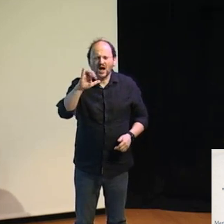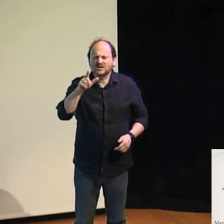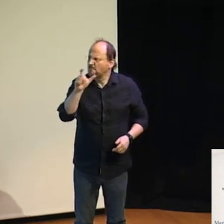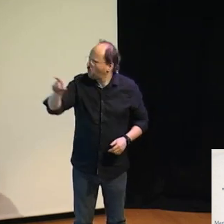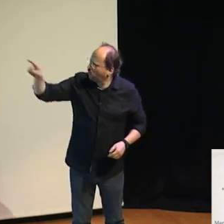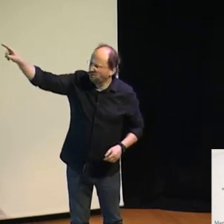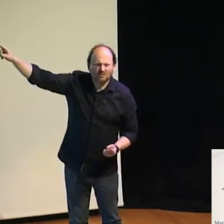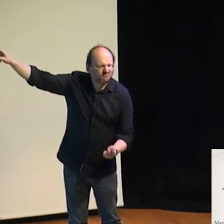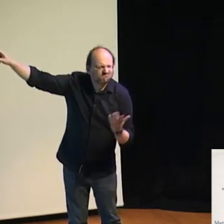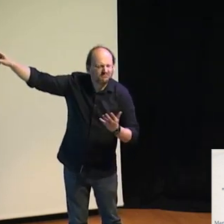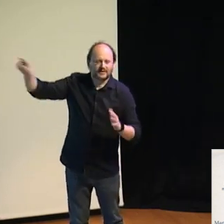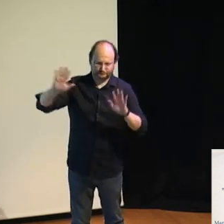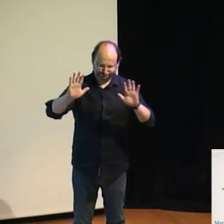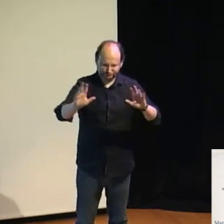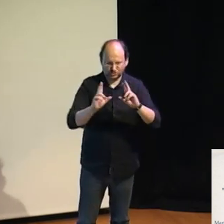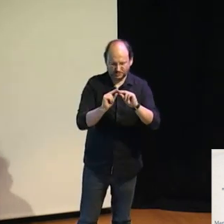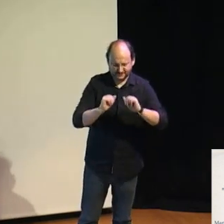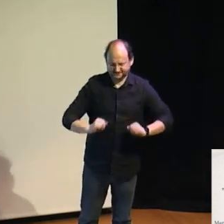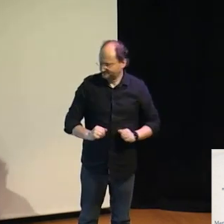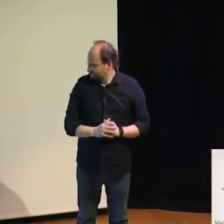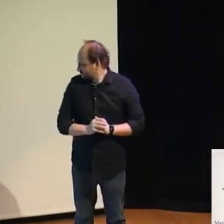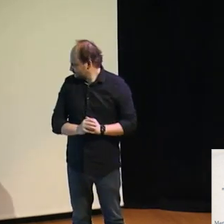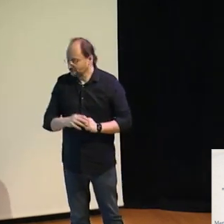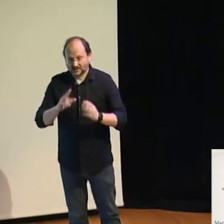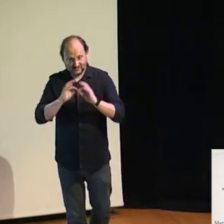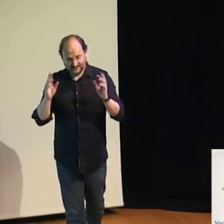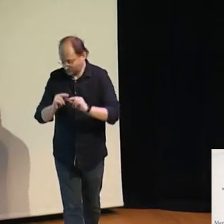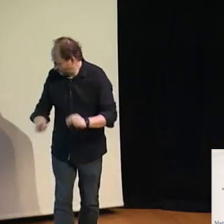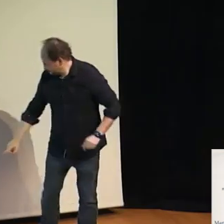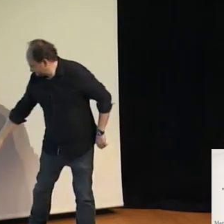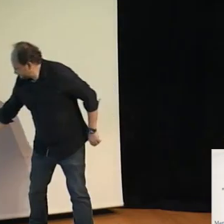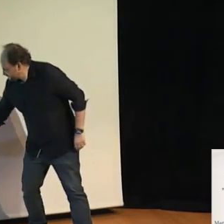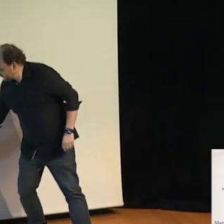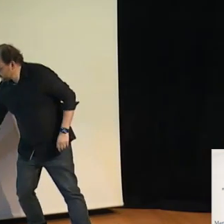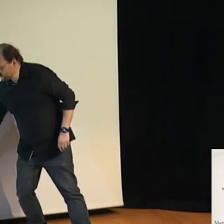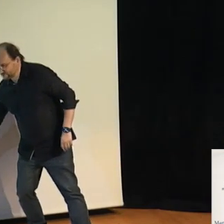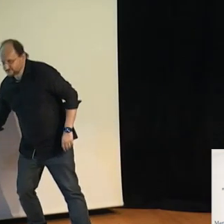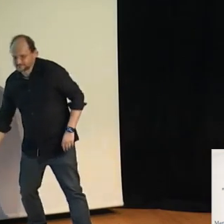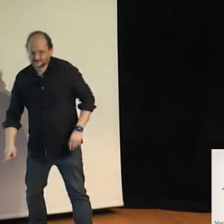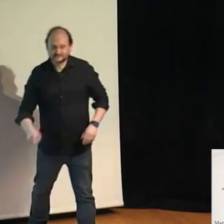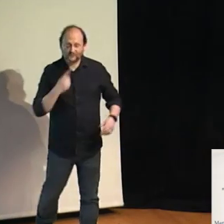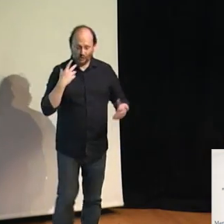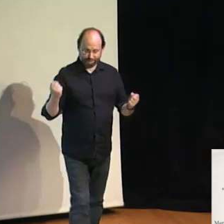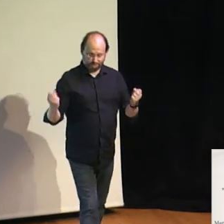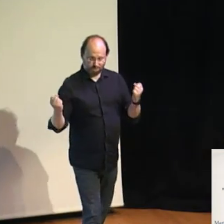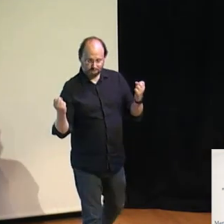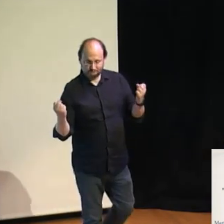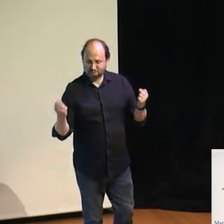mot noéto-malalien. Je vais vous expliquer ce dont il s'agit. Donc vous avez déjà un début d'explication en